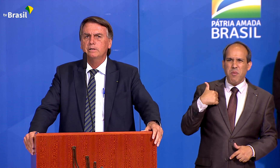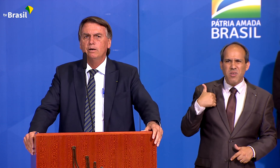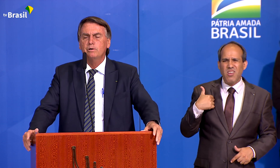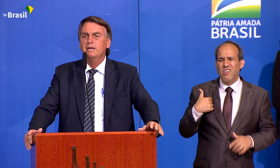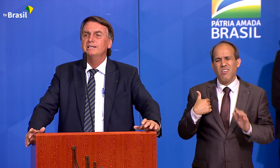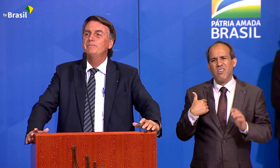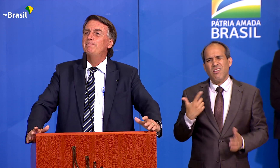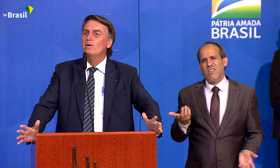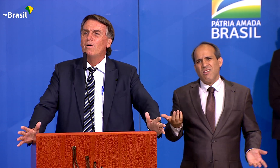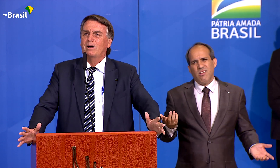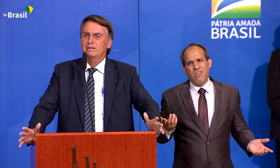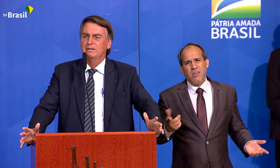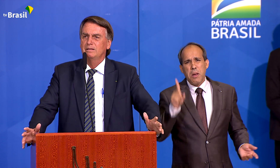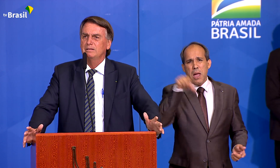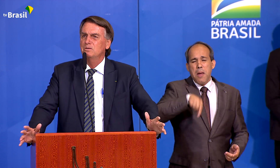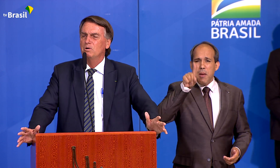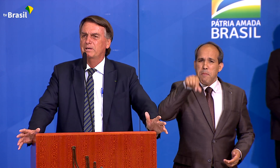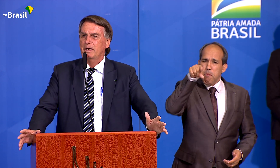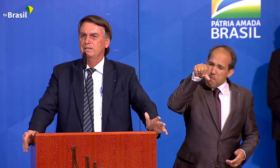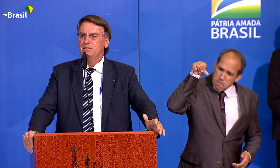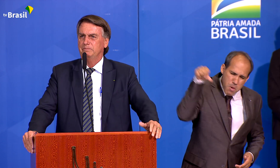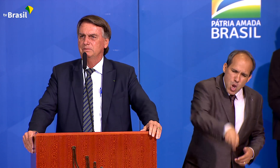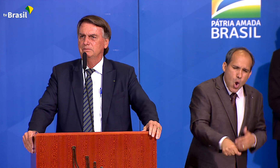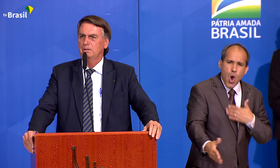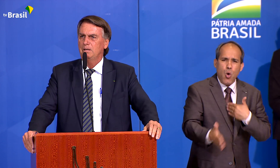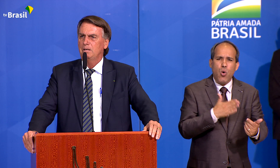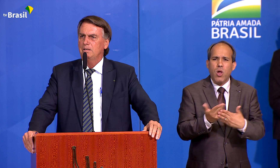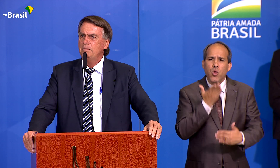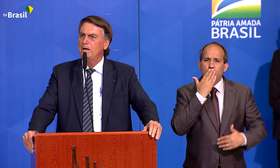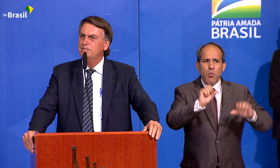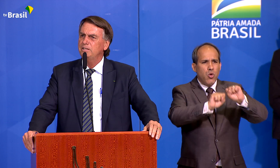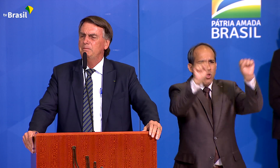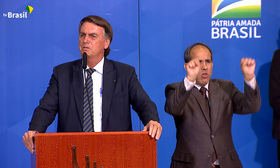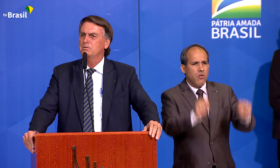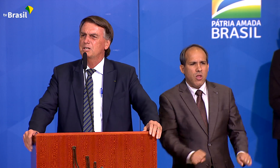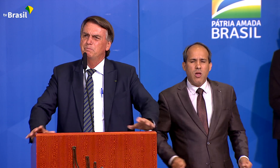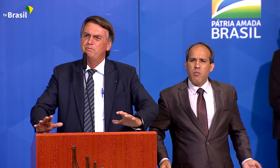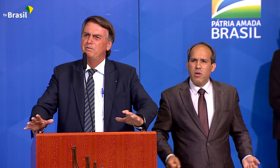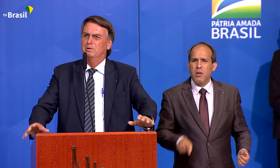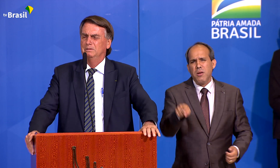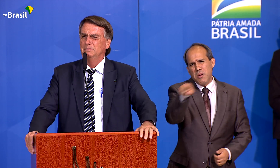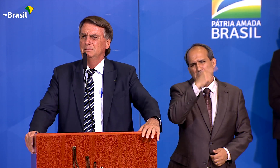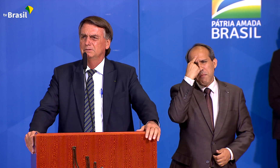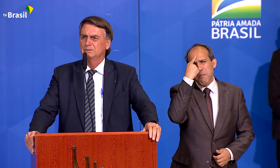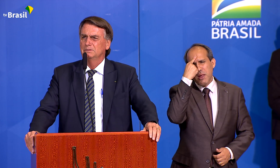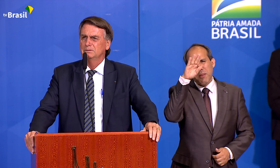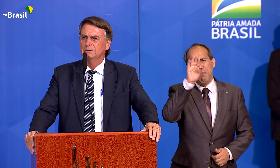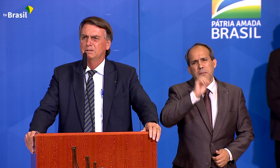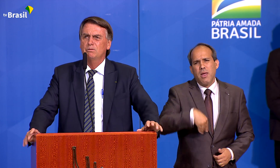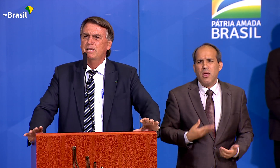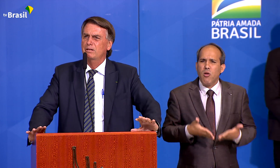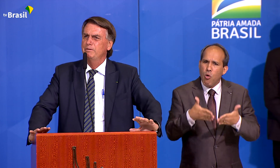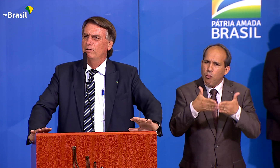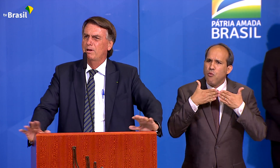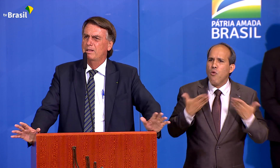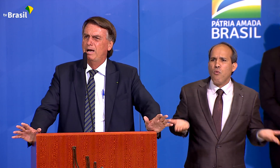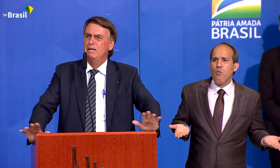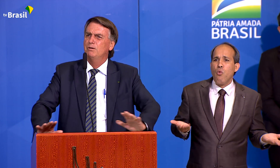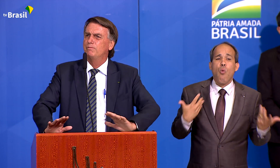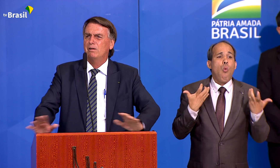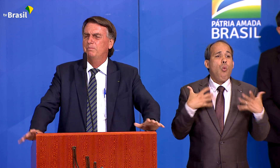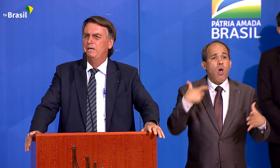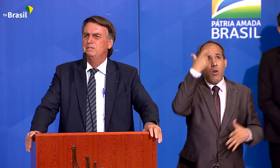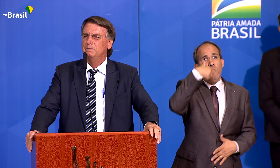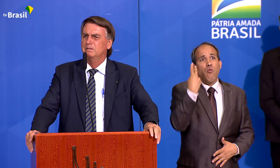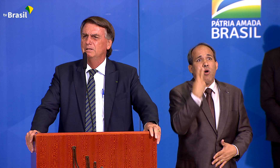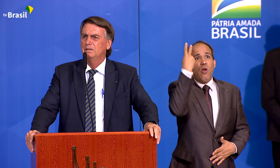isso é o que há de pior em qualquer regime Imagine meu senhor por favor não quero de